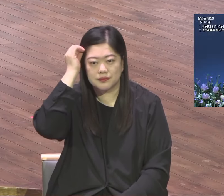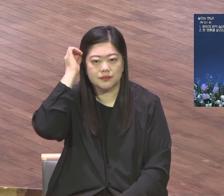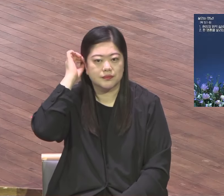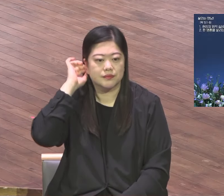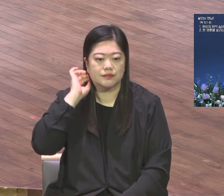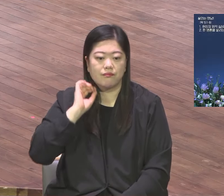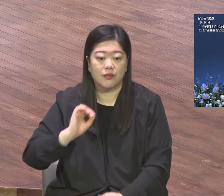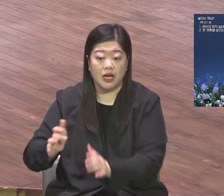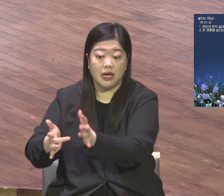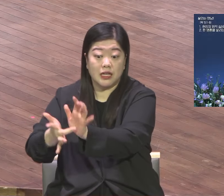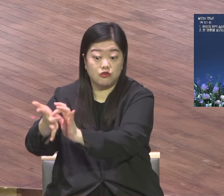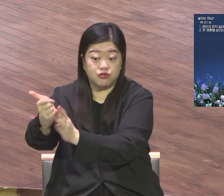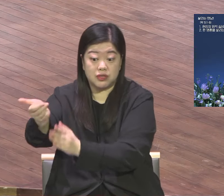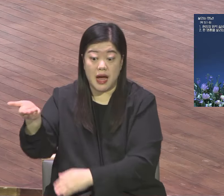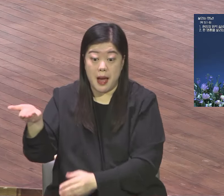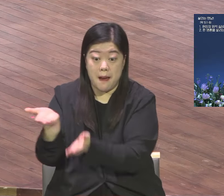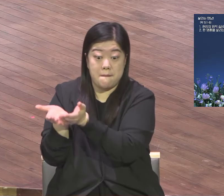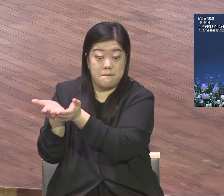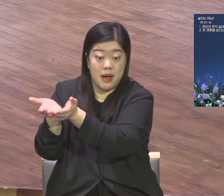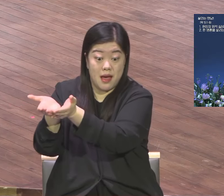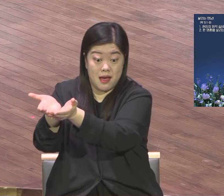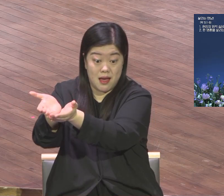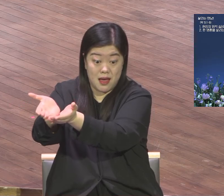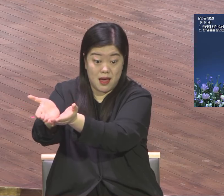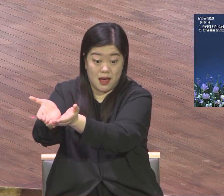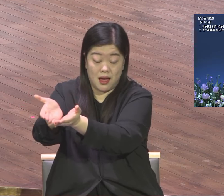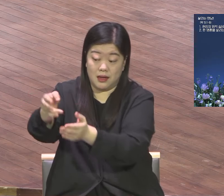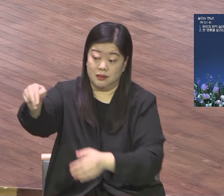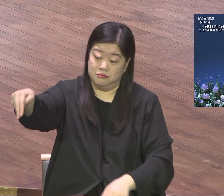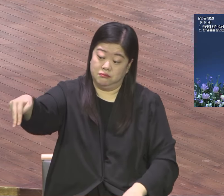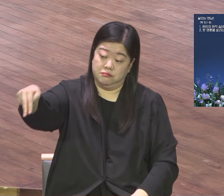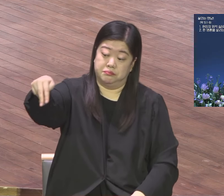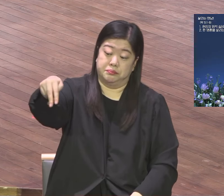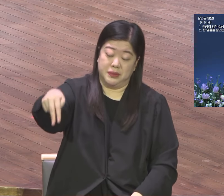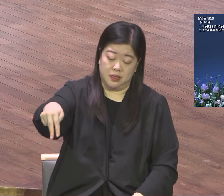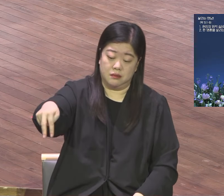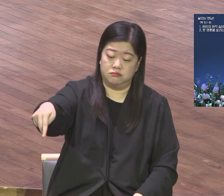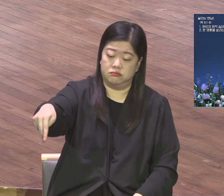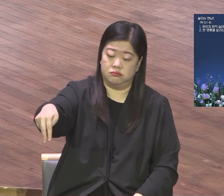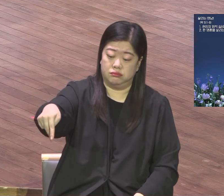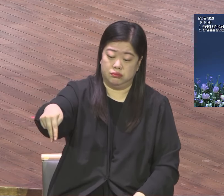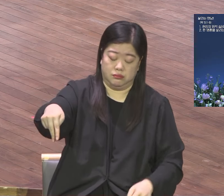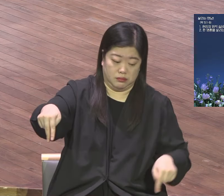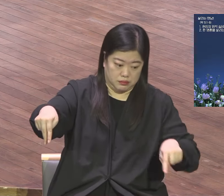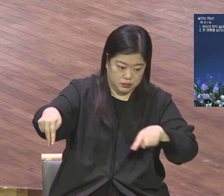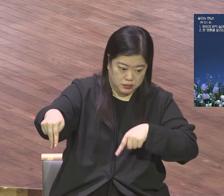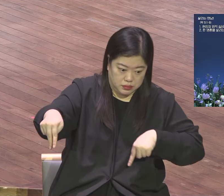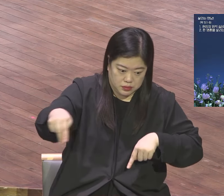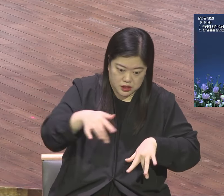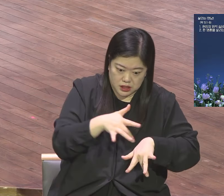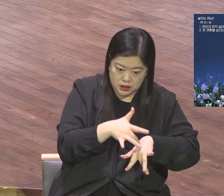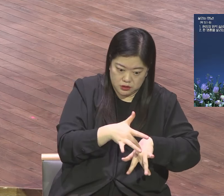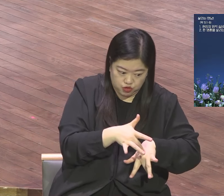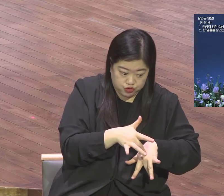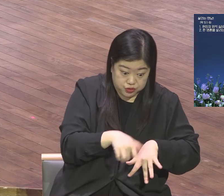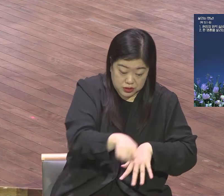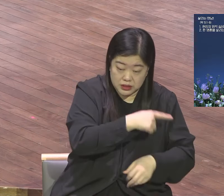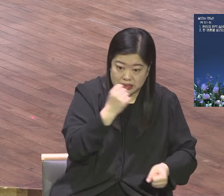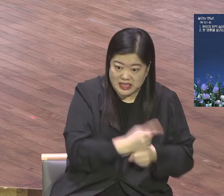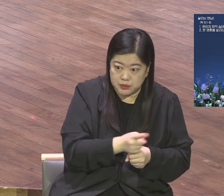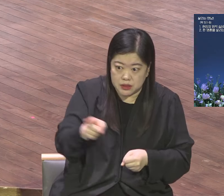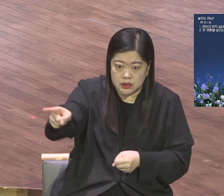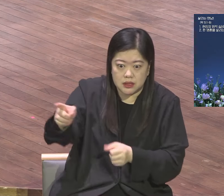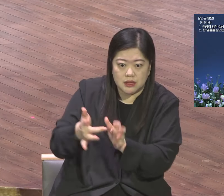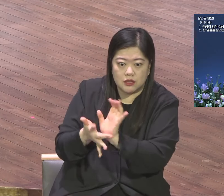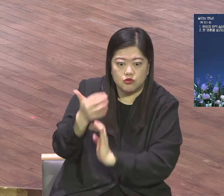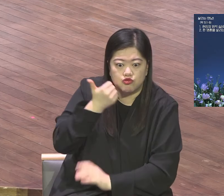나타나시자마자 귀신들이 스스로 재발에 질려가지고 자신들의 정체를 지금 드러내고 있죠. 그런데